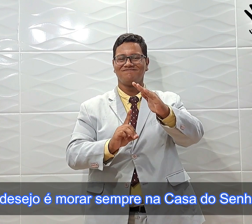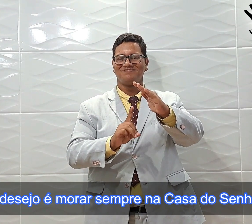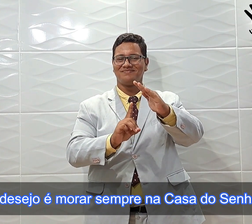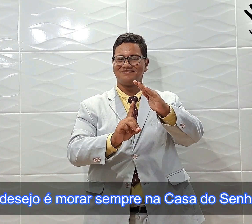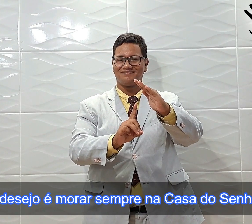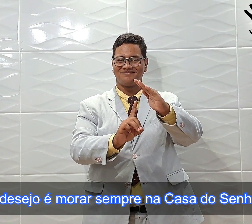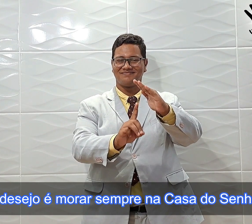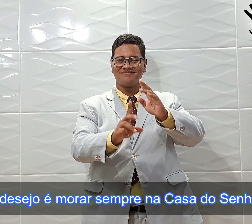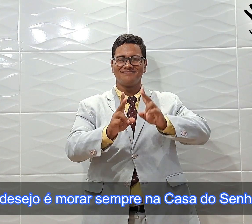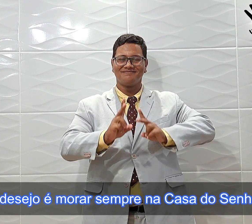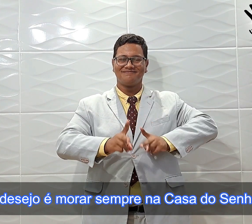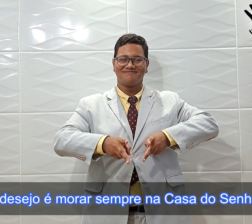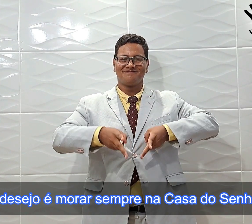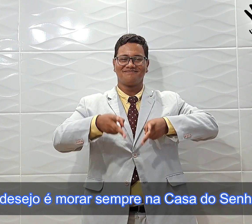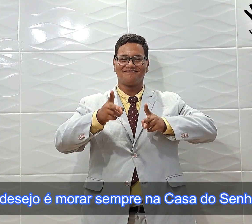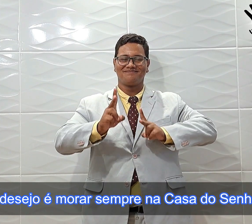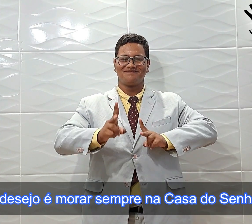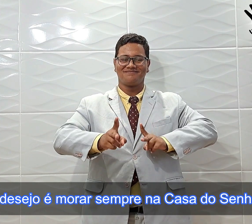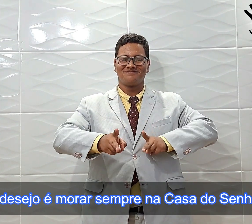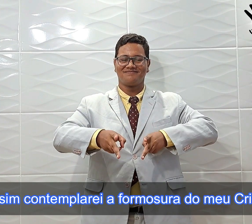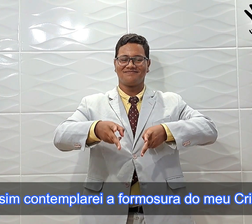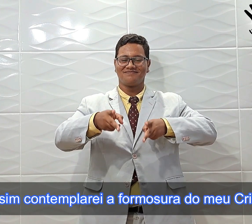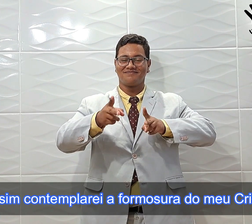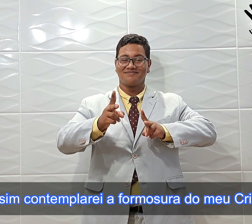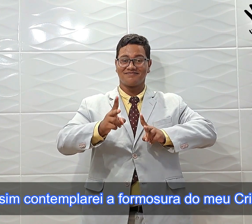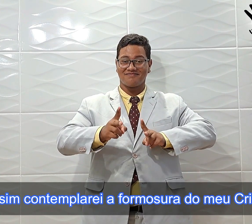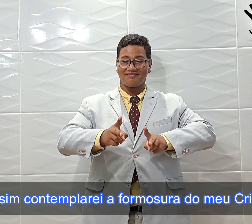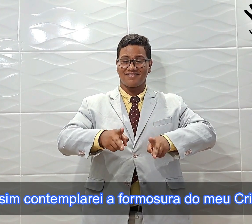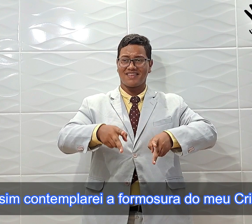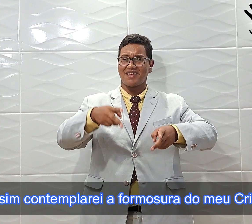do Senhor. Pois assim